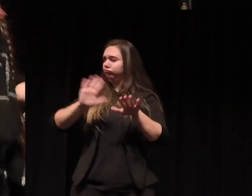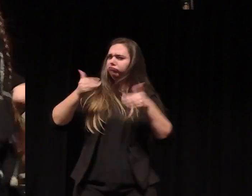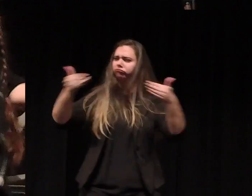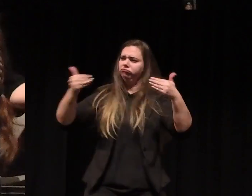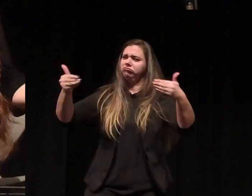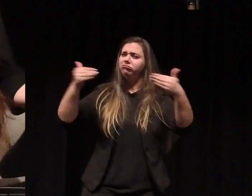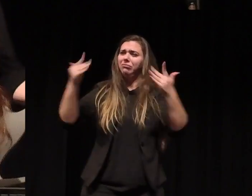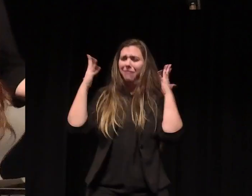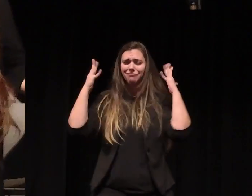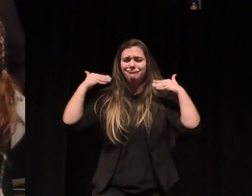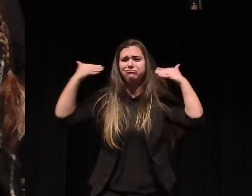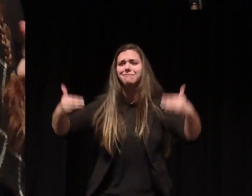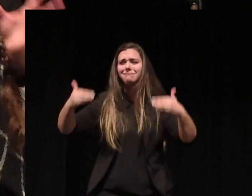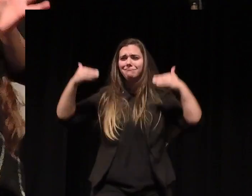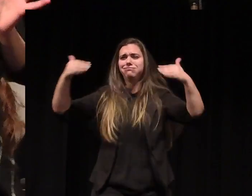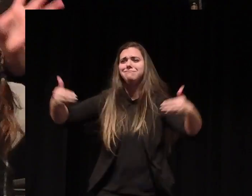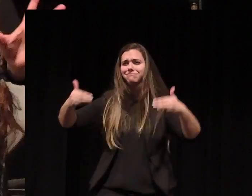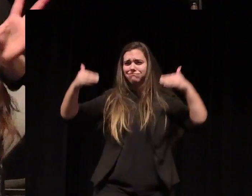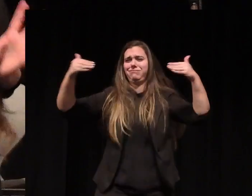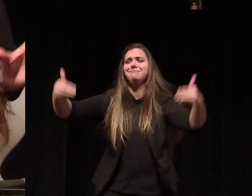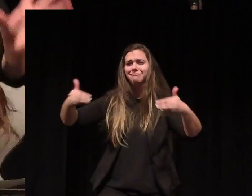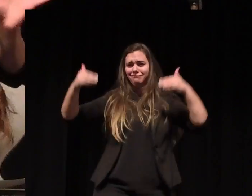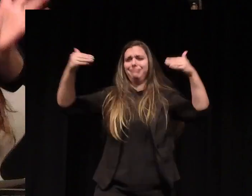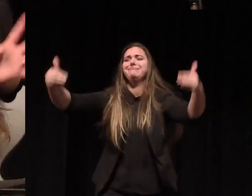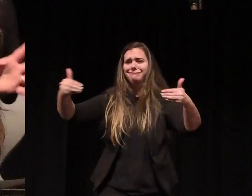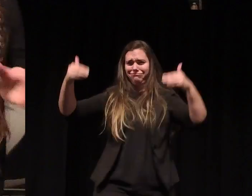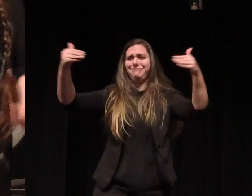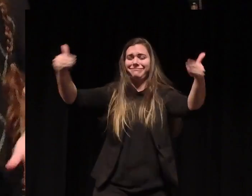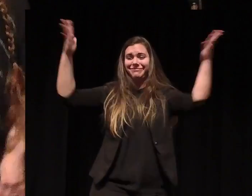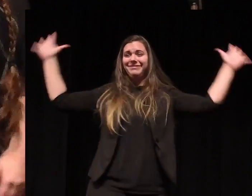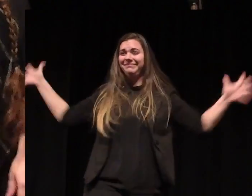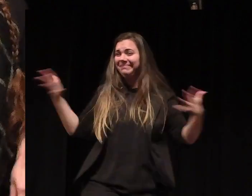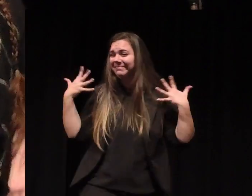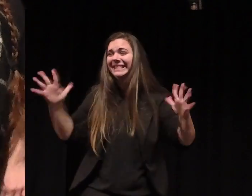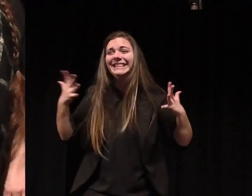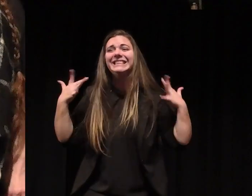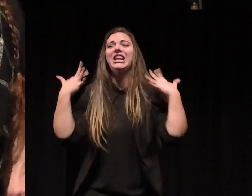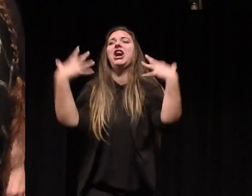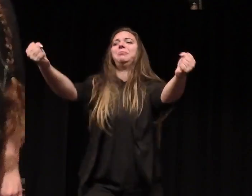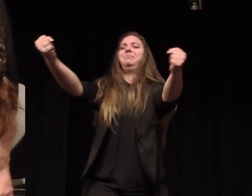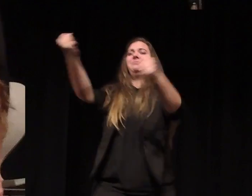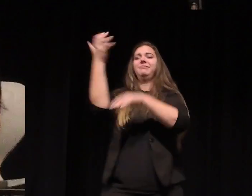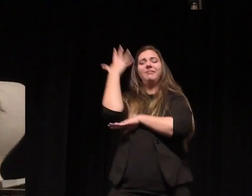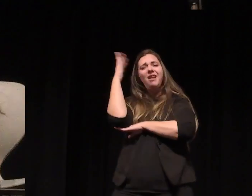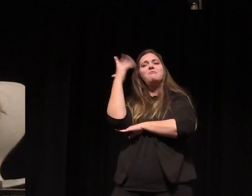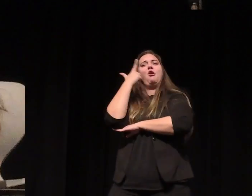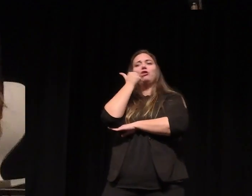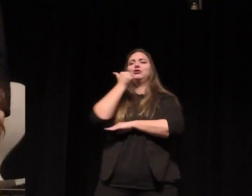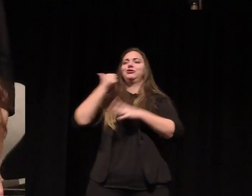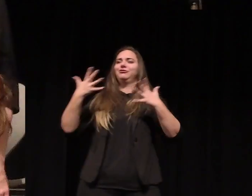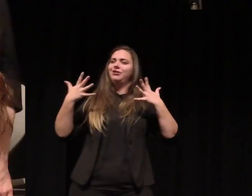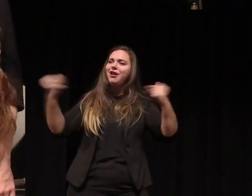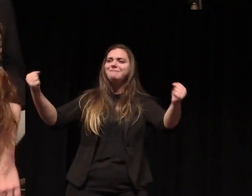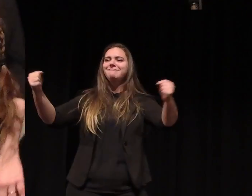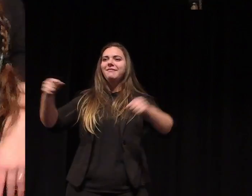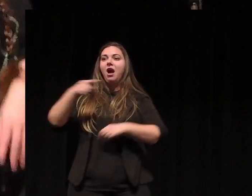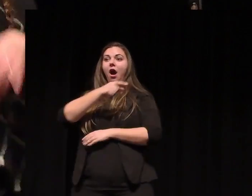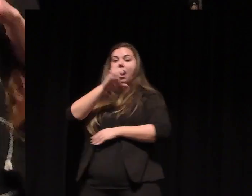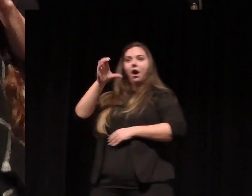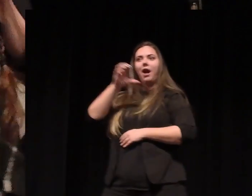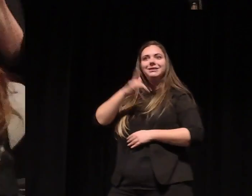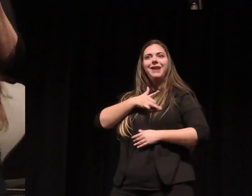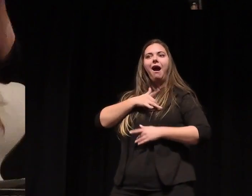étaient pleins à craquer avec des belles pommes rouges. Là, Clara sentait beaucoup